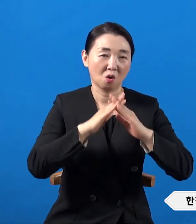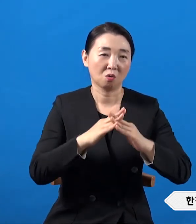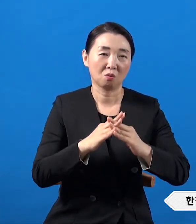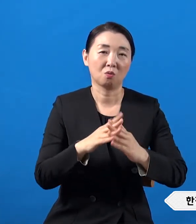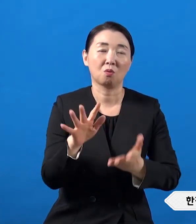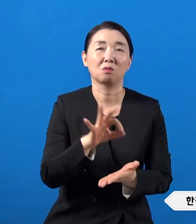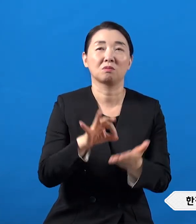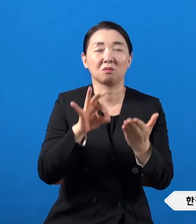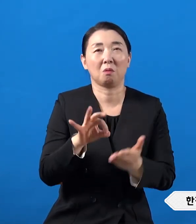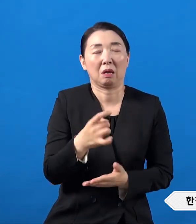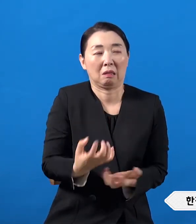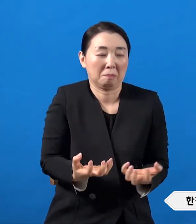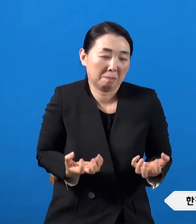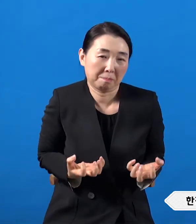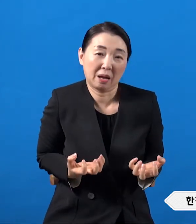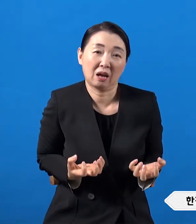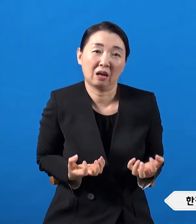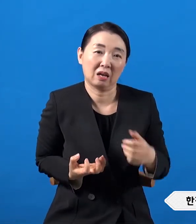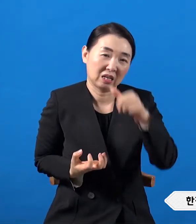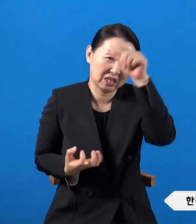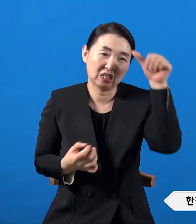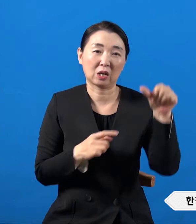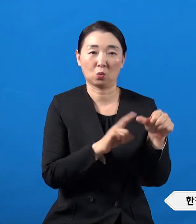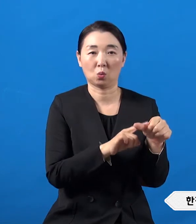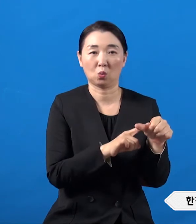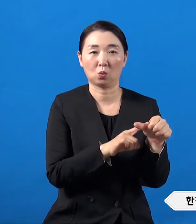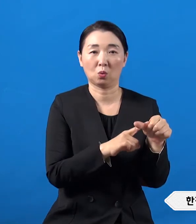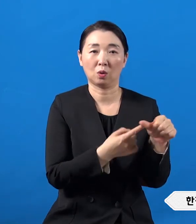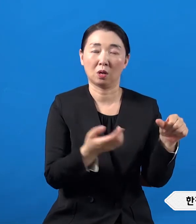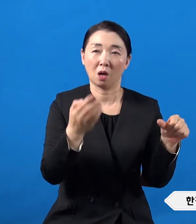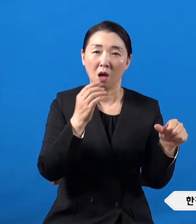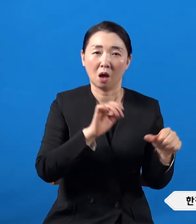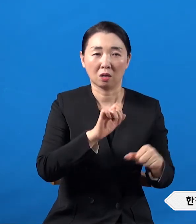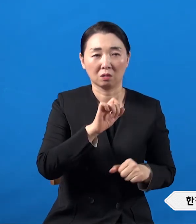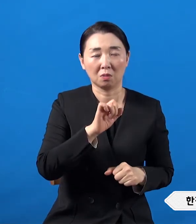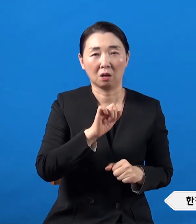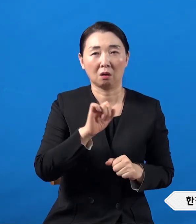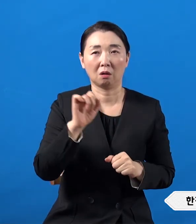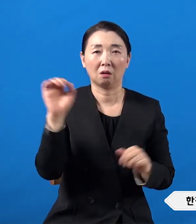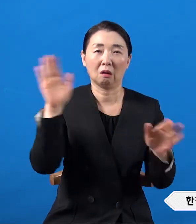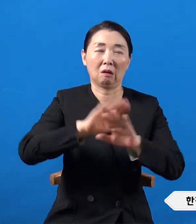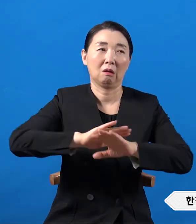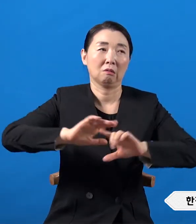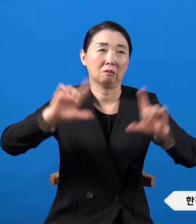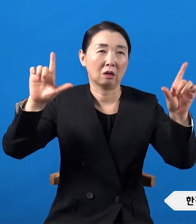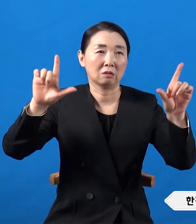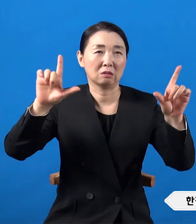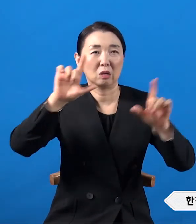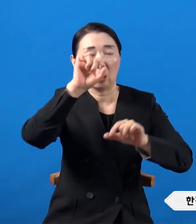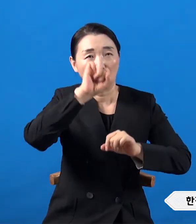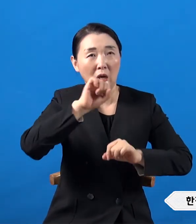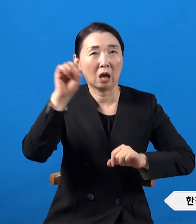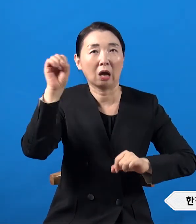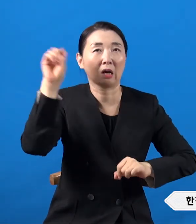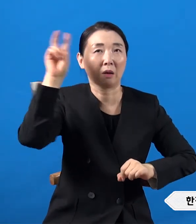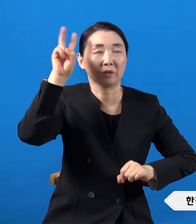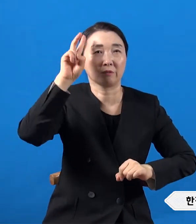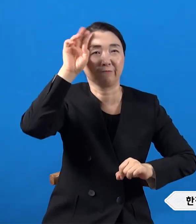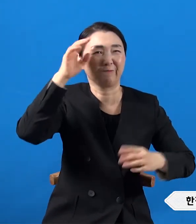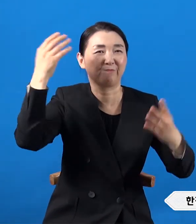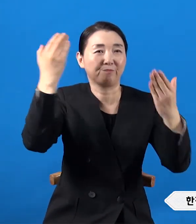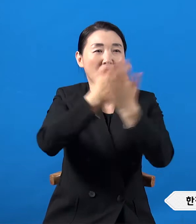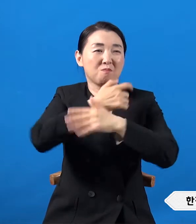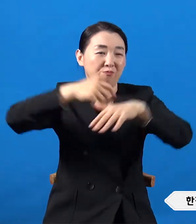푼도 안 하는 노랭이 장로님입니다. 그런데 좋던 날씨가 갑자기 캄캄해지더니